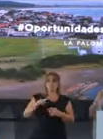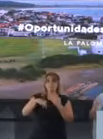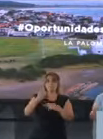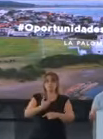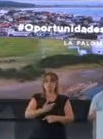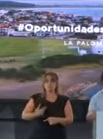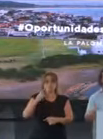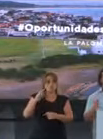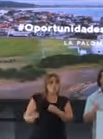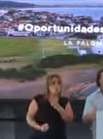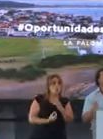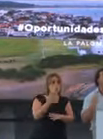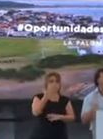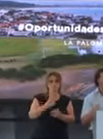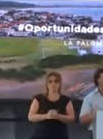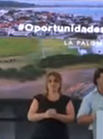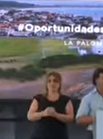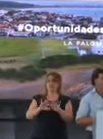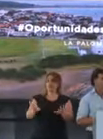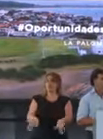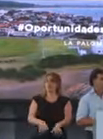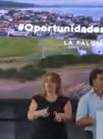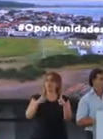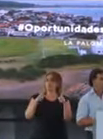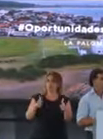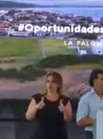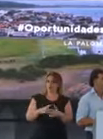Lo que viene es nuevo y lo que viene es bueno.